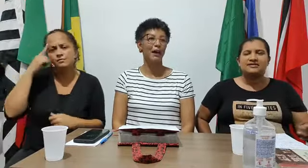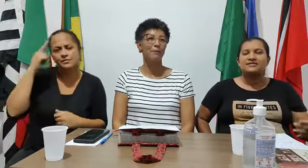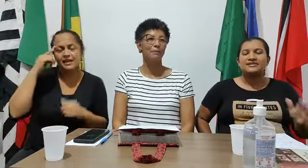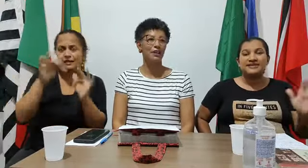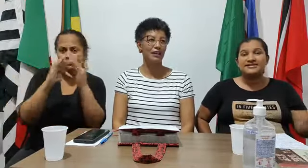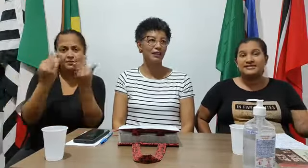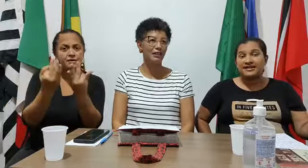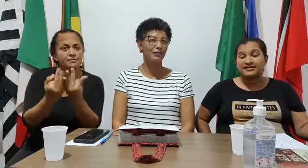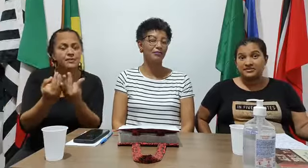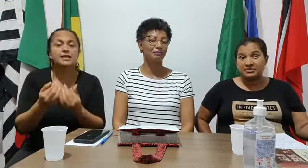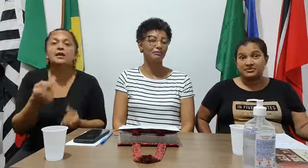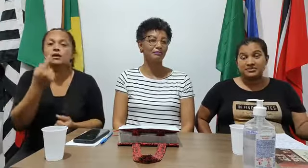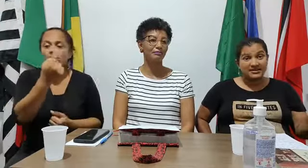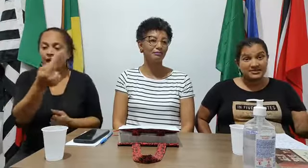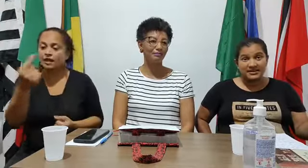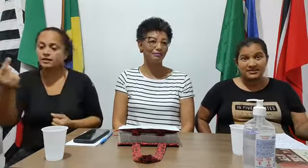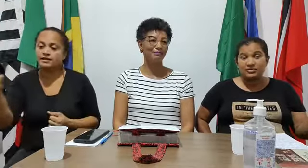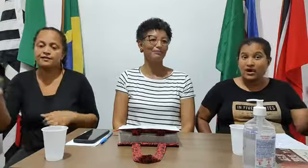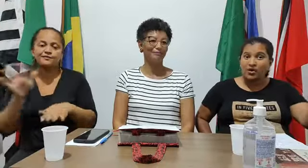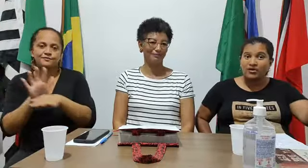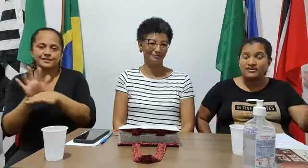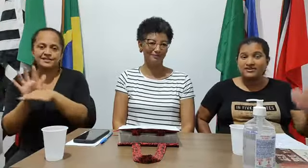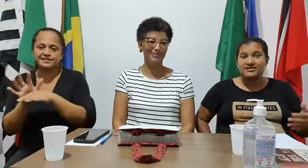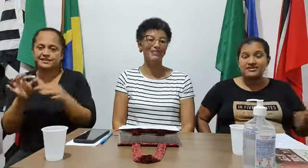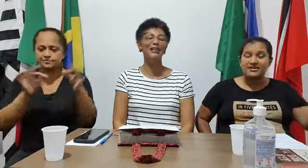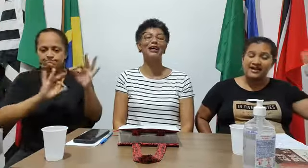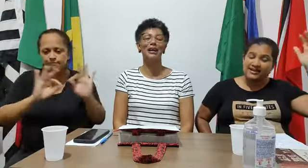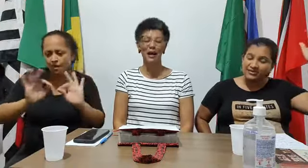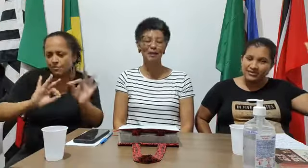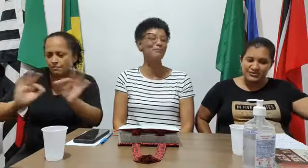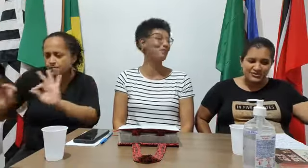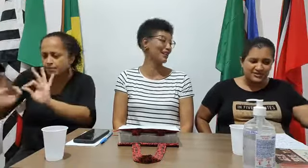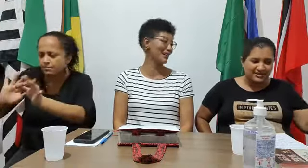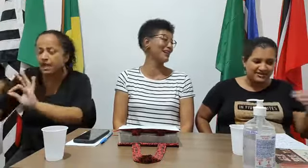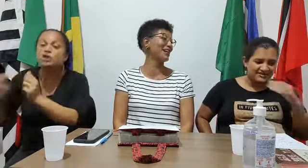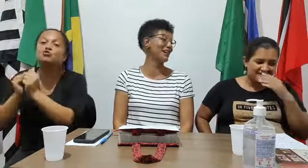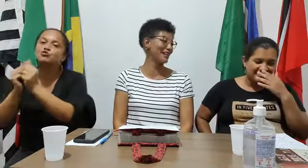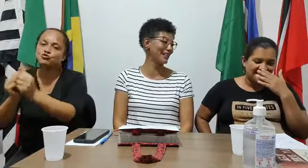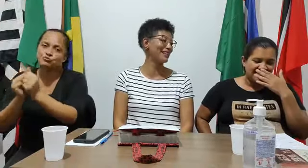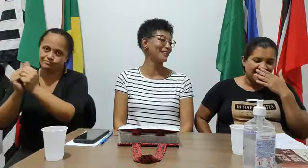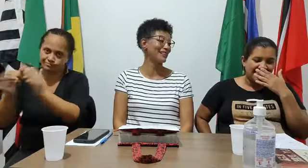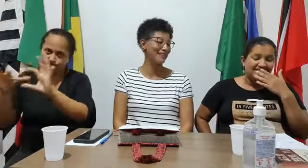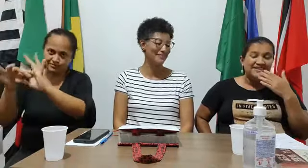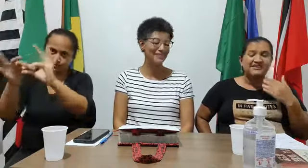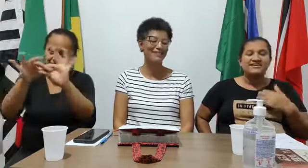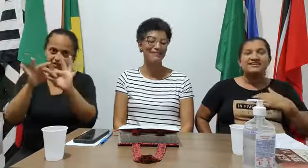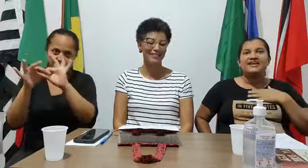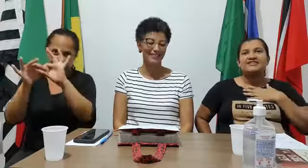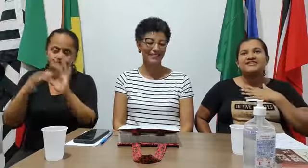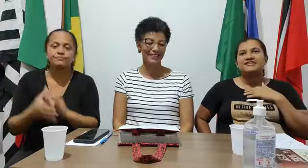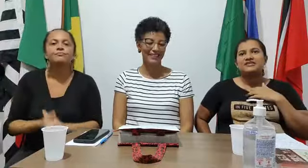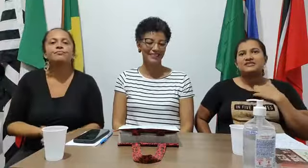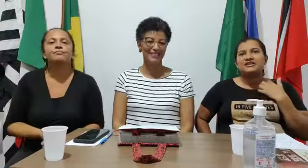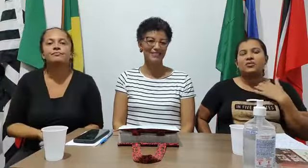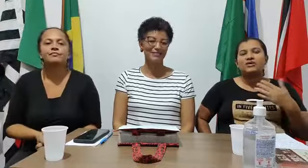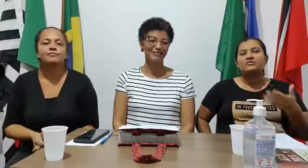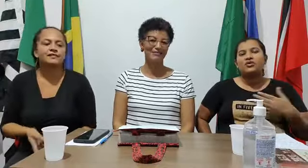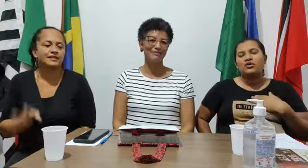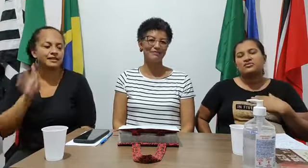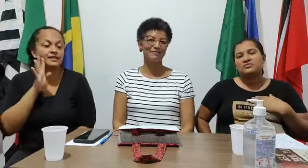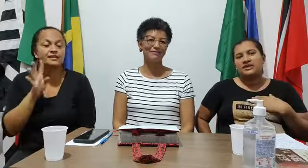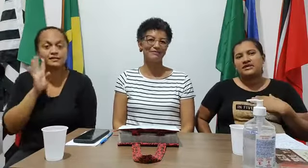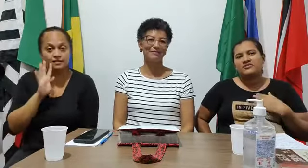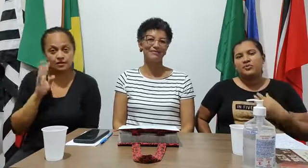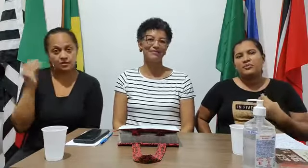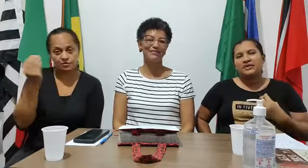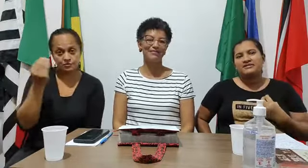né? Amém. Dá certo, irmãos, dá certo. É a ordem que lá do início de Gênesis, né? E é interessante assim, quando